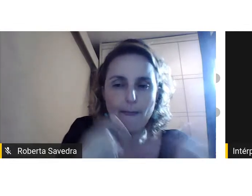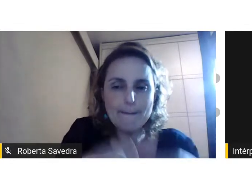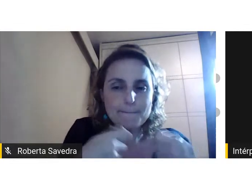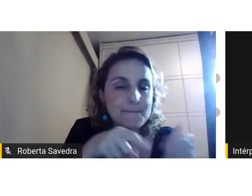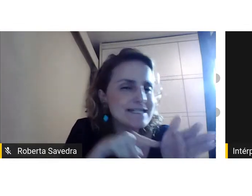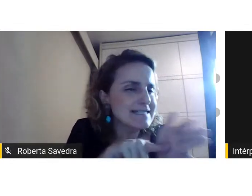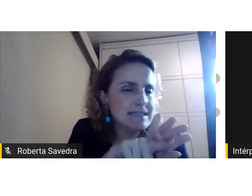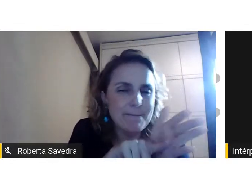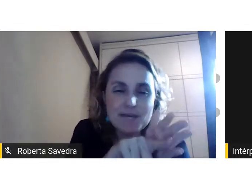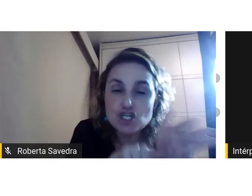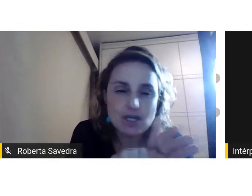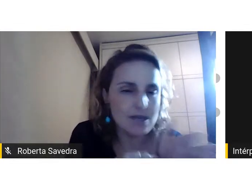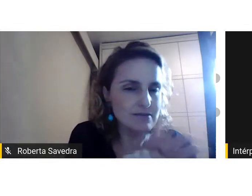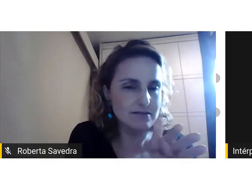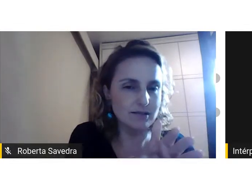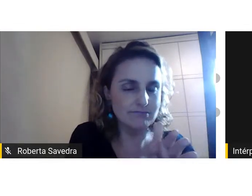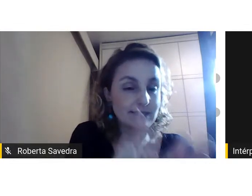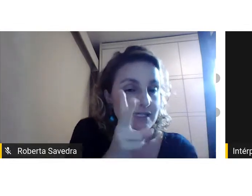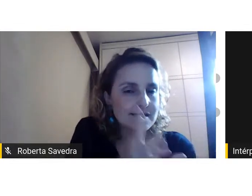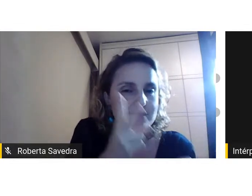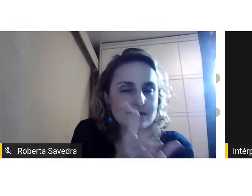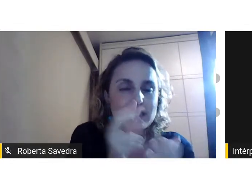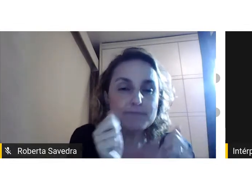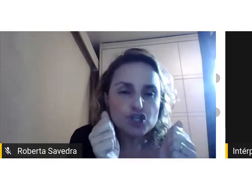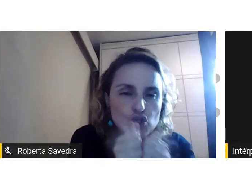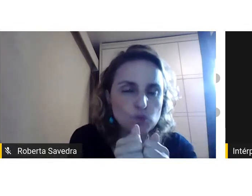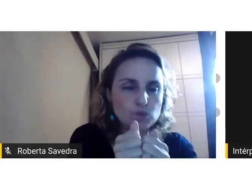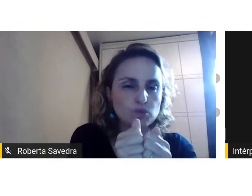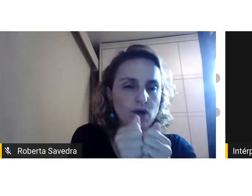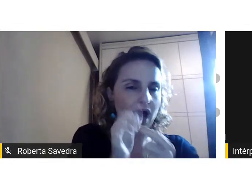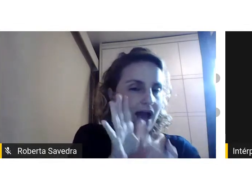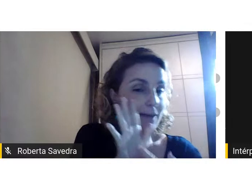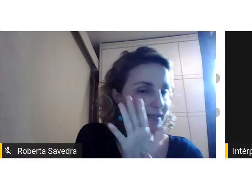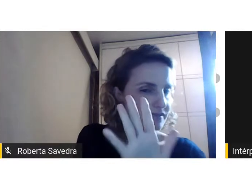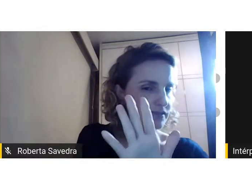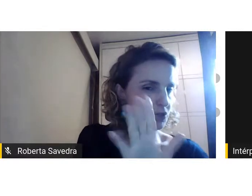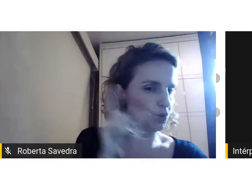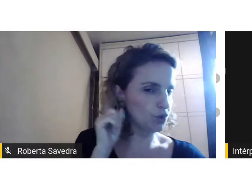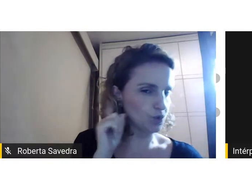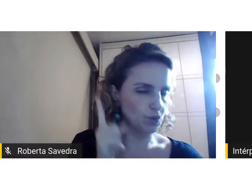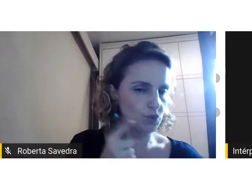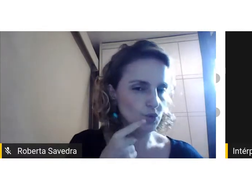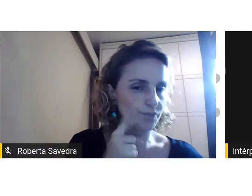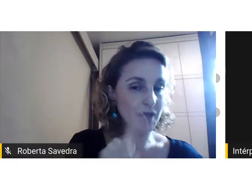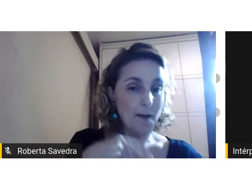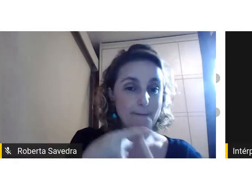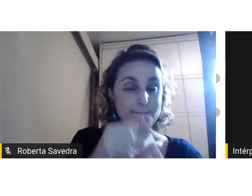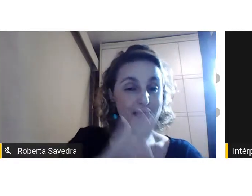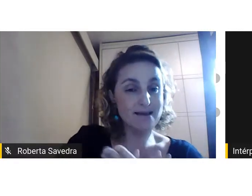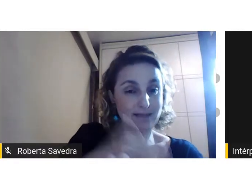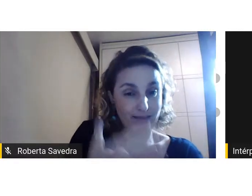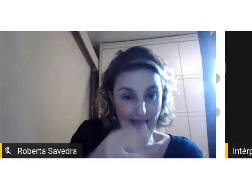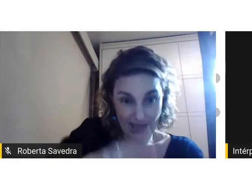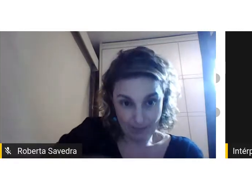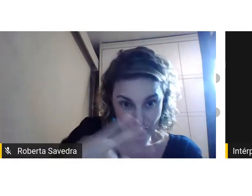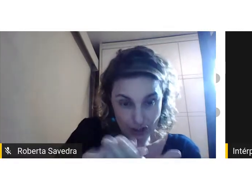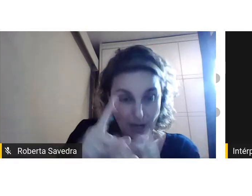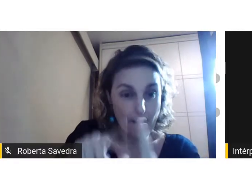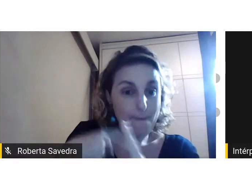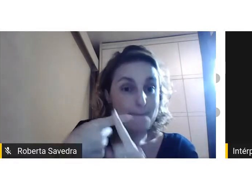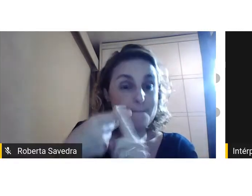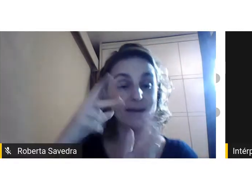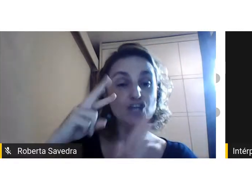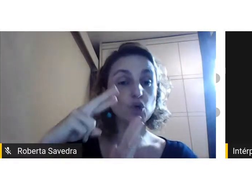que essas pessoas tinham de armazenamento voltados para conhecimento quais eram os blocos de